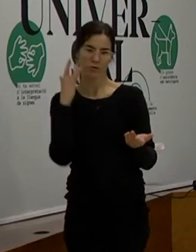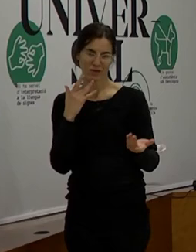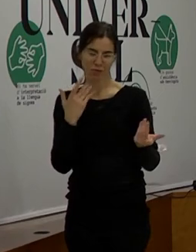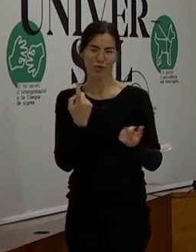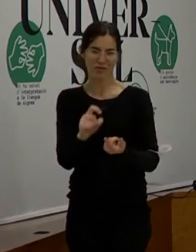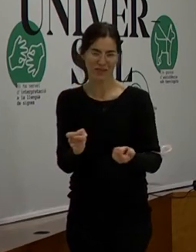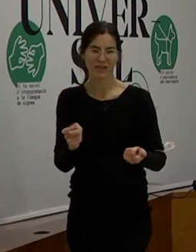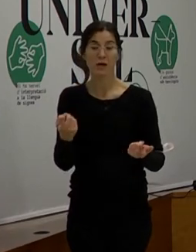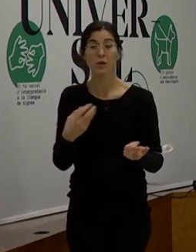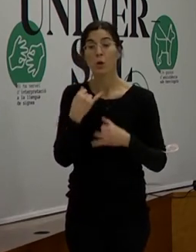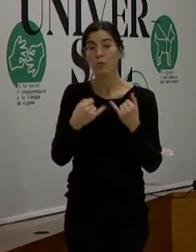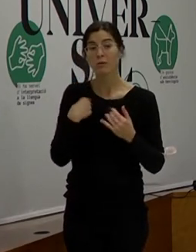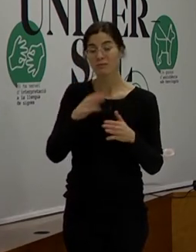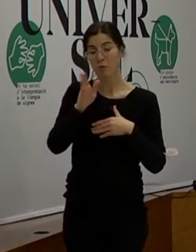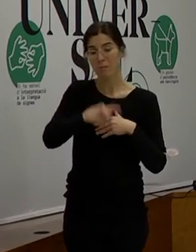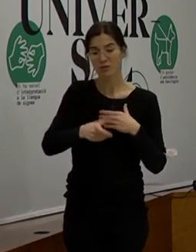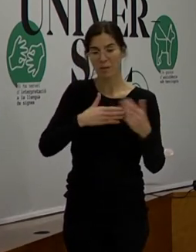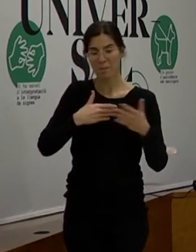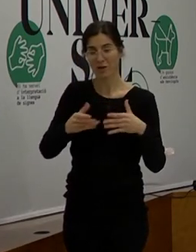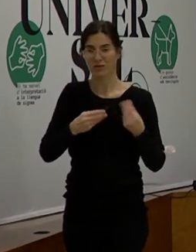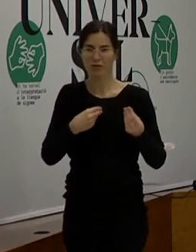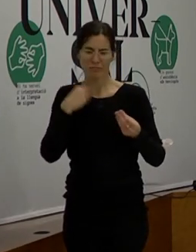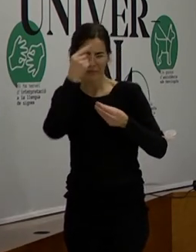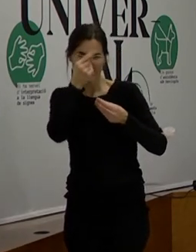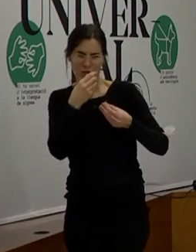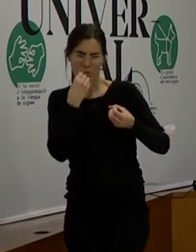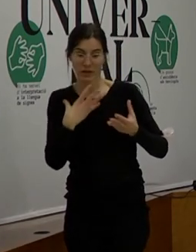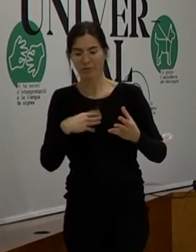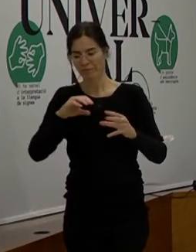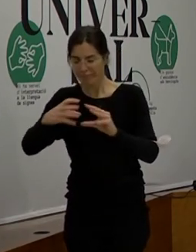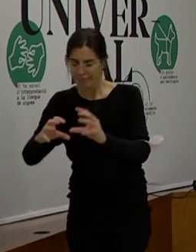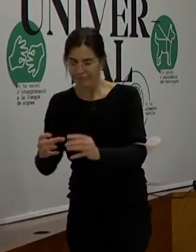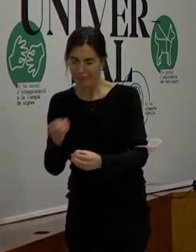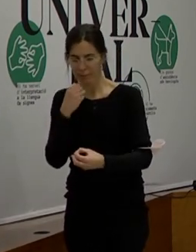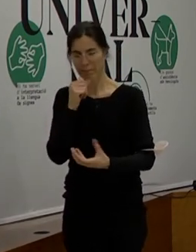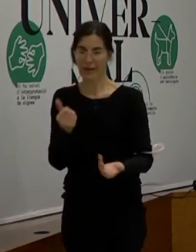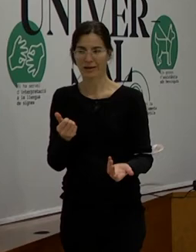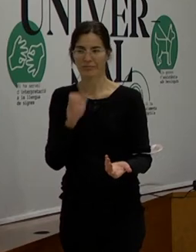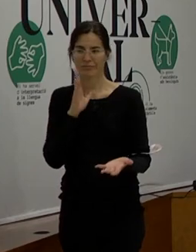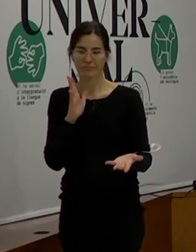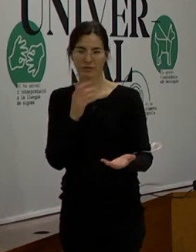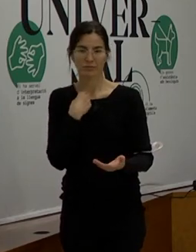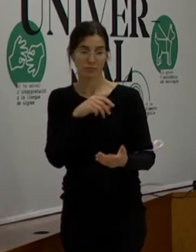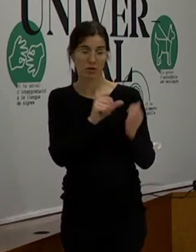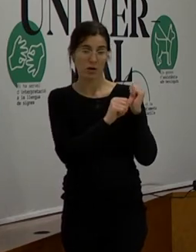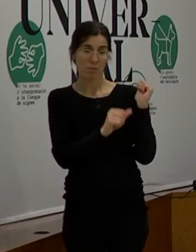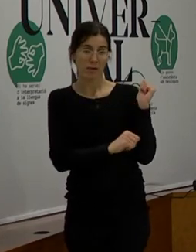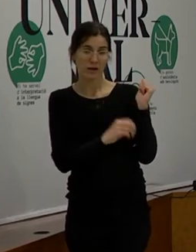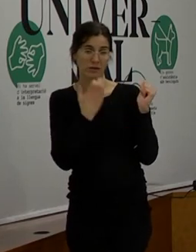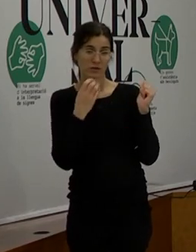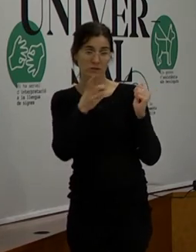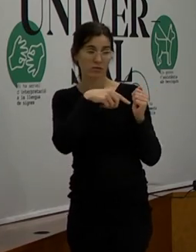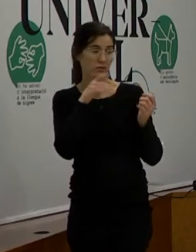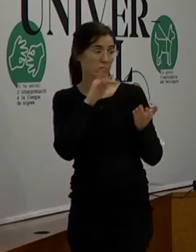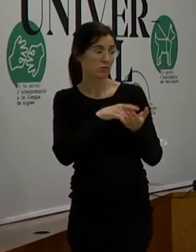és, el problema és el que ho ha fet aquí, que ell compra el juego i luego lo pone mal, no? I després aquest parc, si voleu alguna vegada